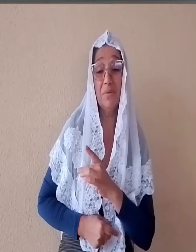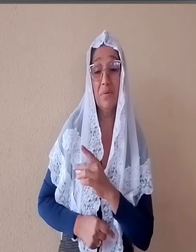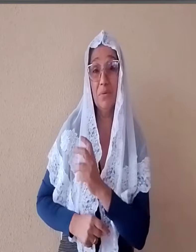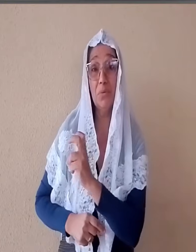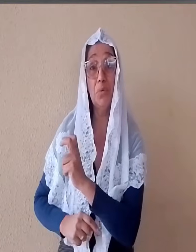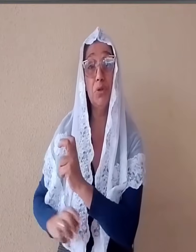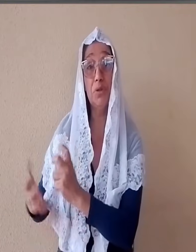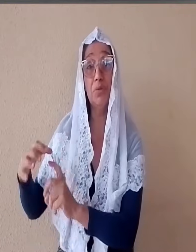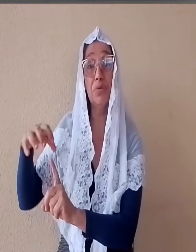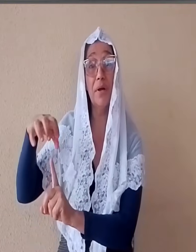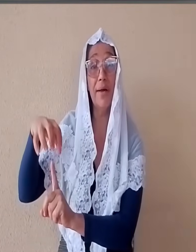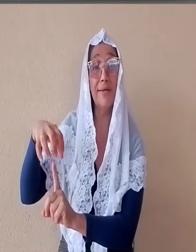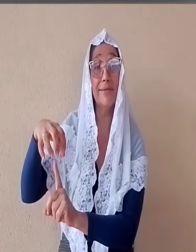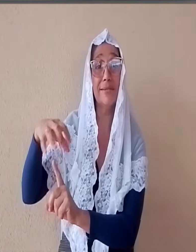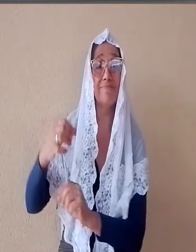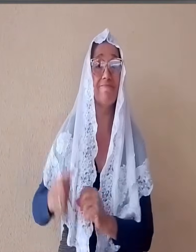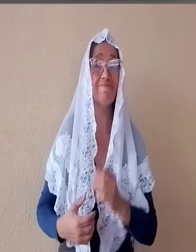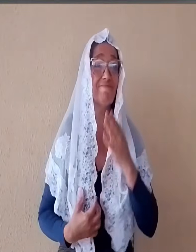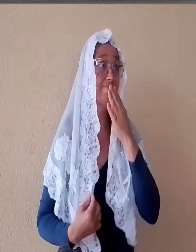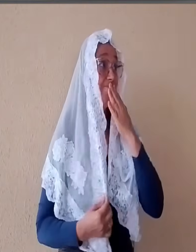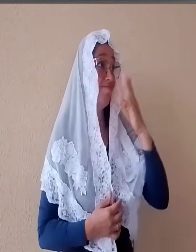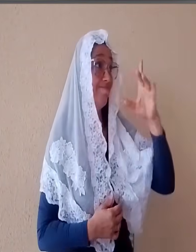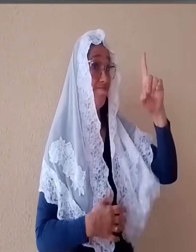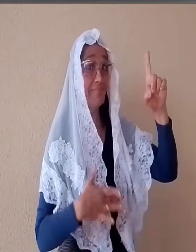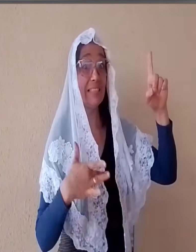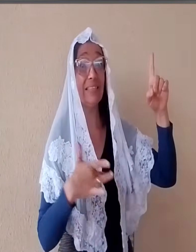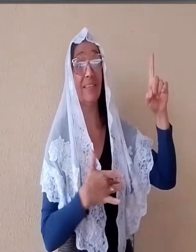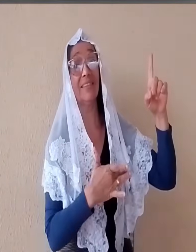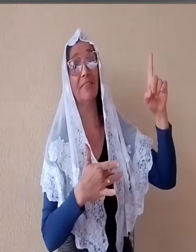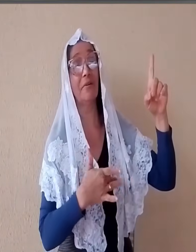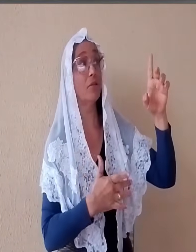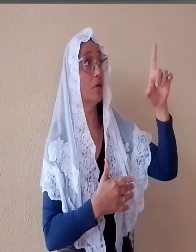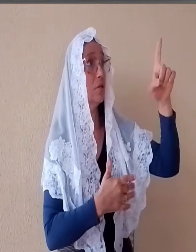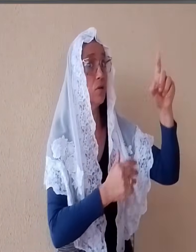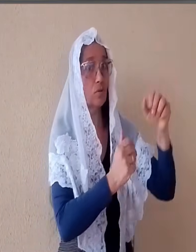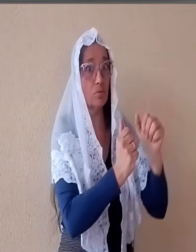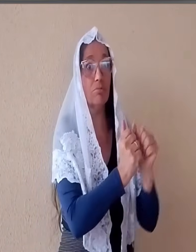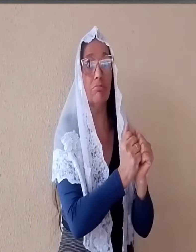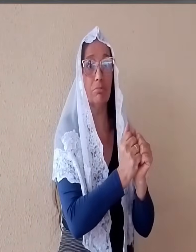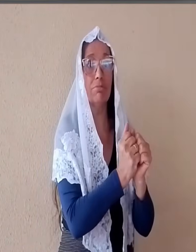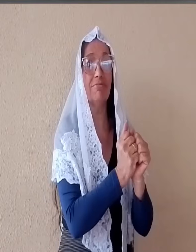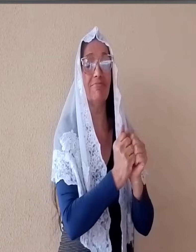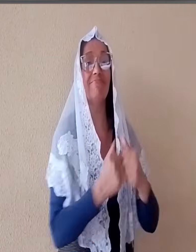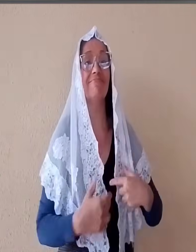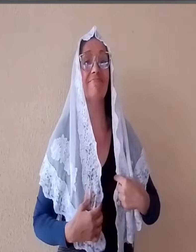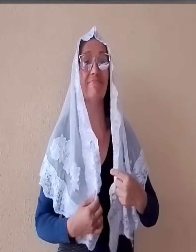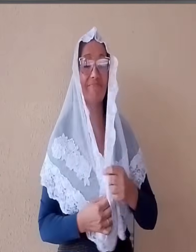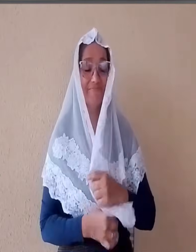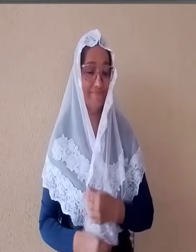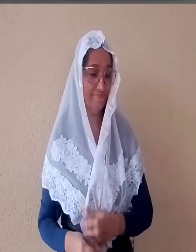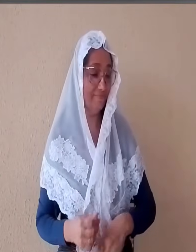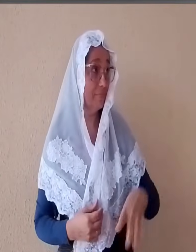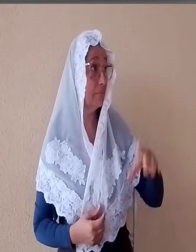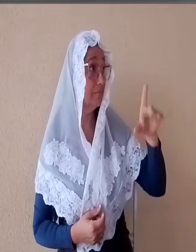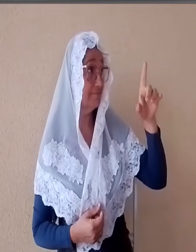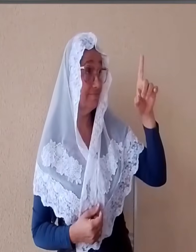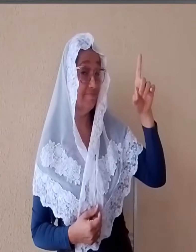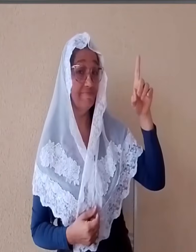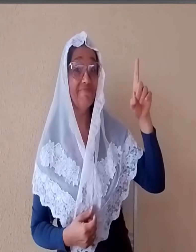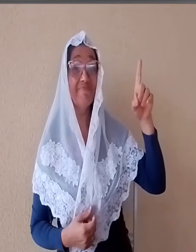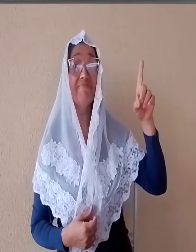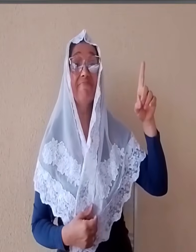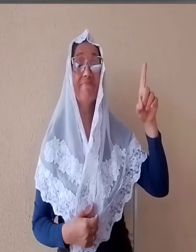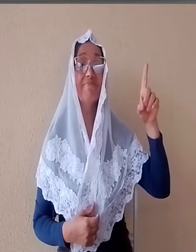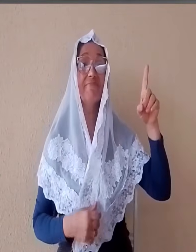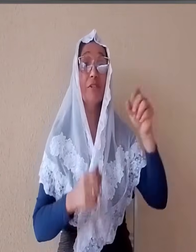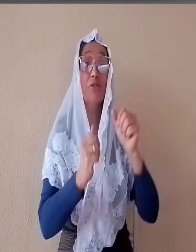com ele. Ainda que você não foi a Deus, Deus é com você. Bendito é o nome. Porque Deus tem uma promessa